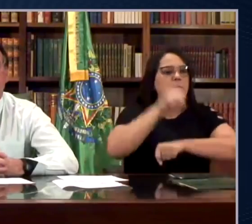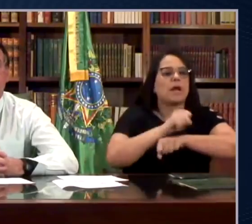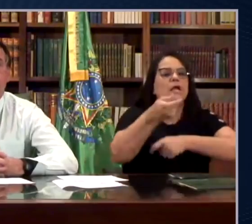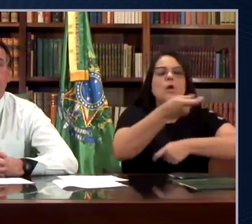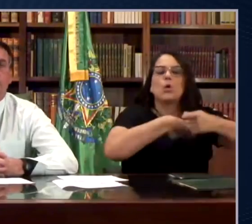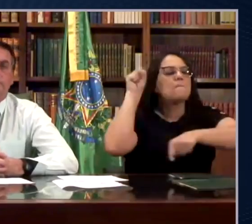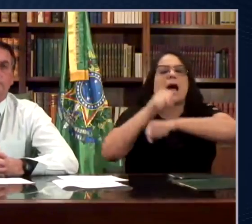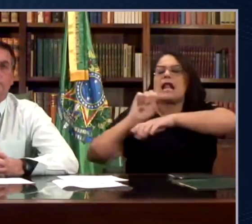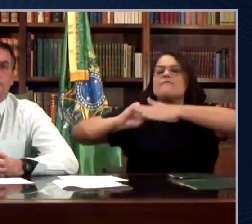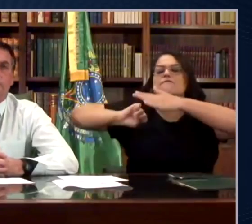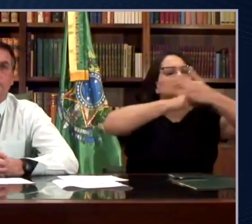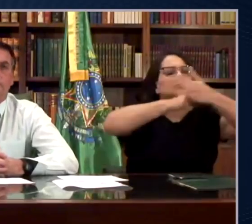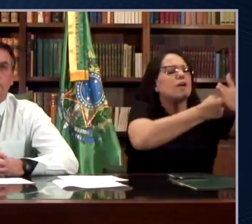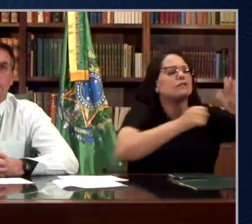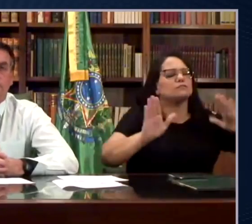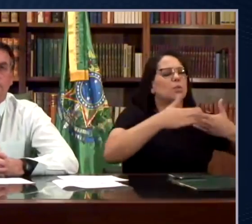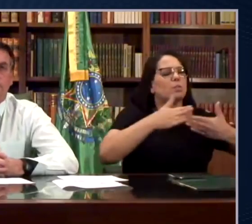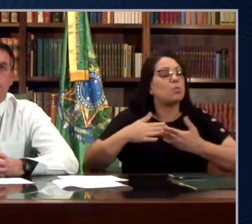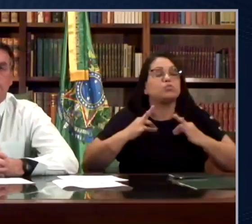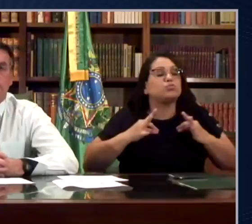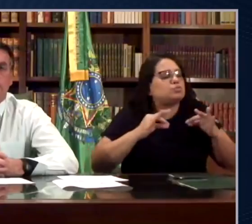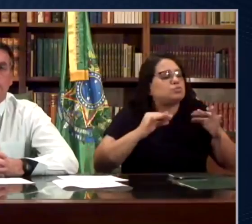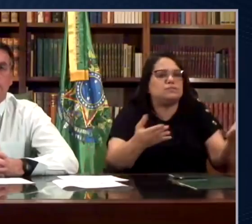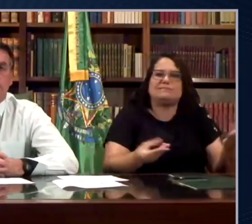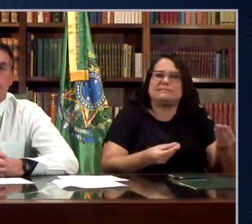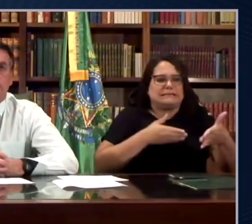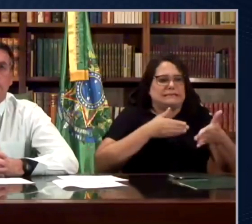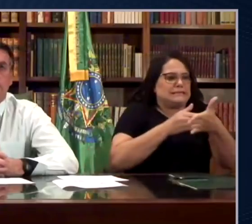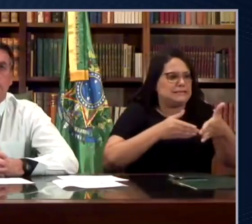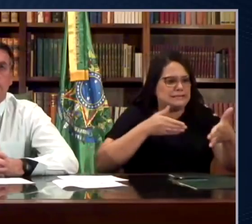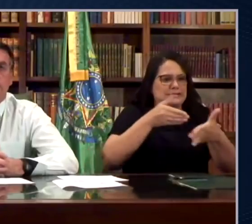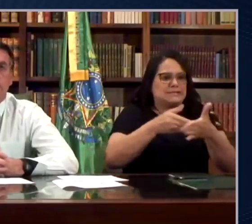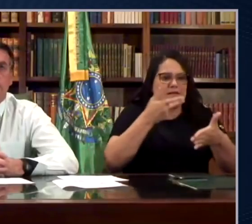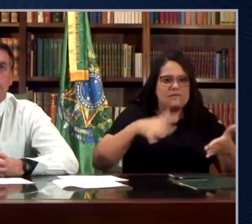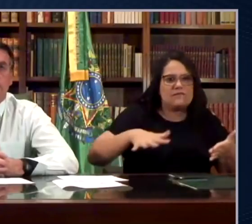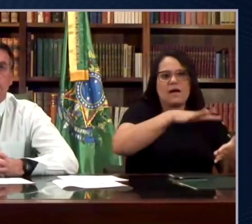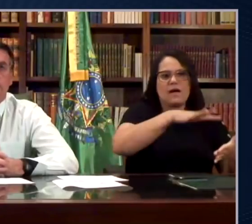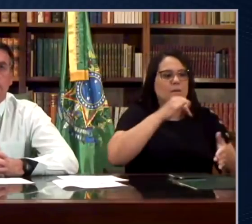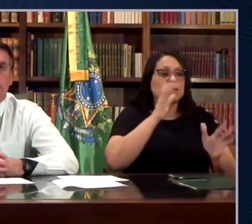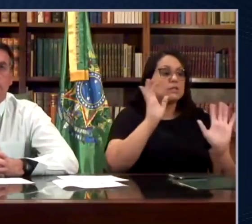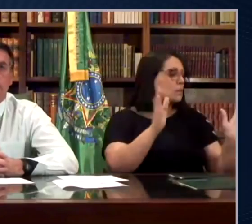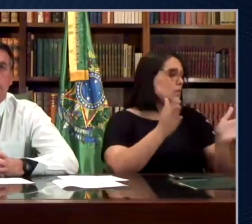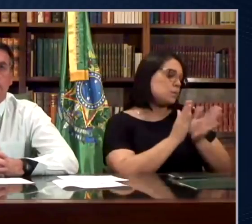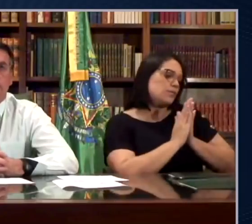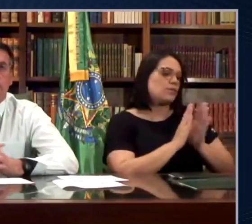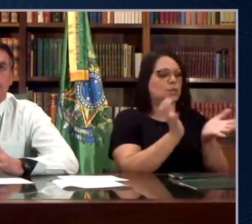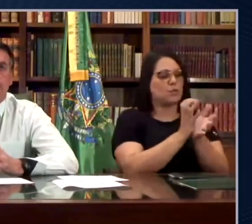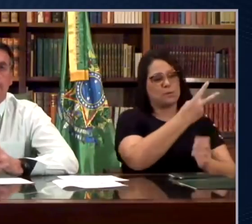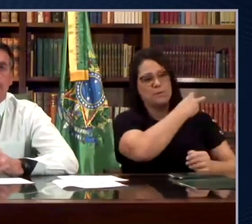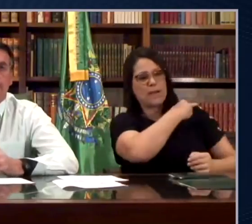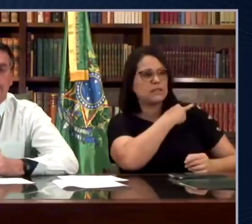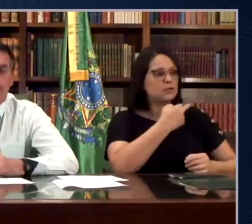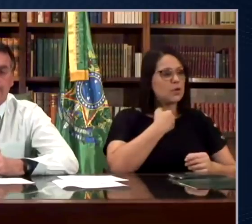quase que completo, e se limitam a dizer, bom, os patrões não devem demitir e tal, o que é